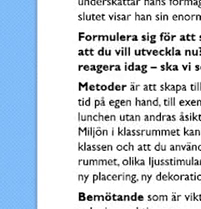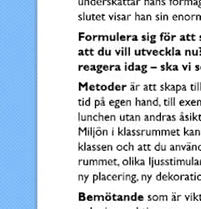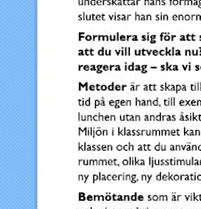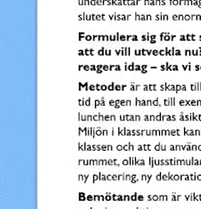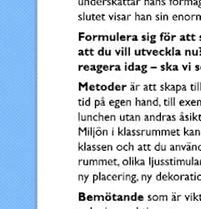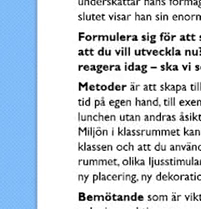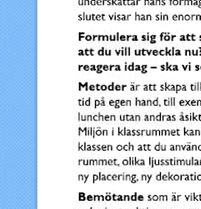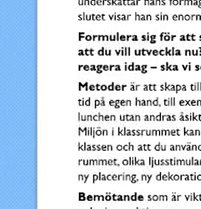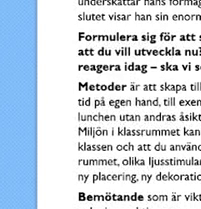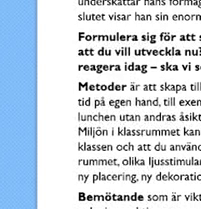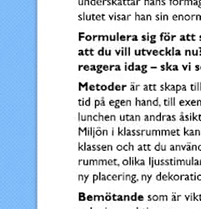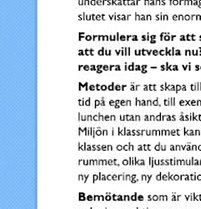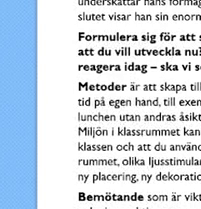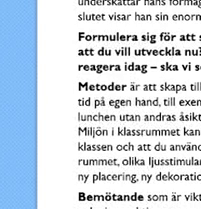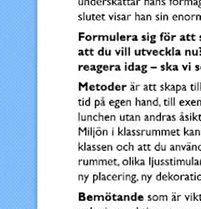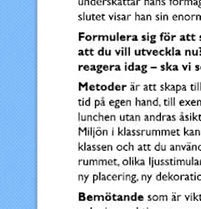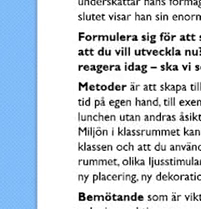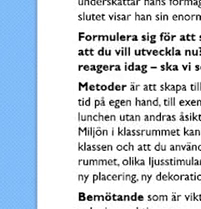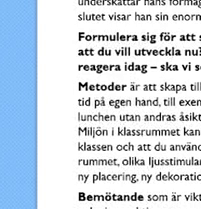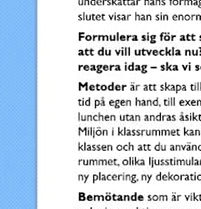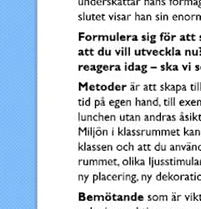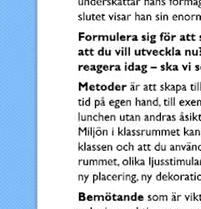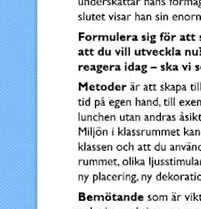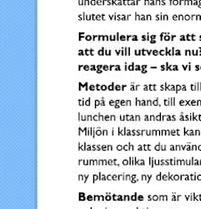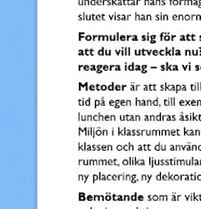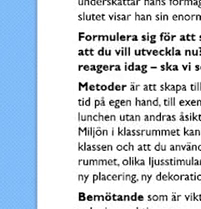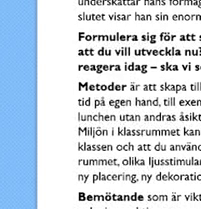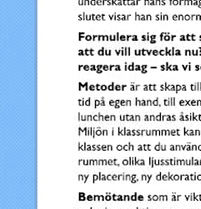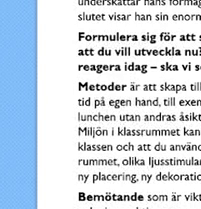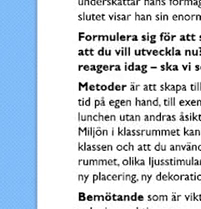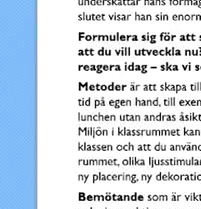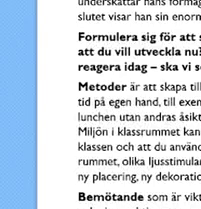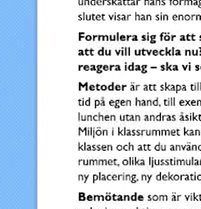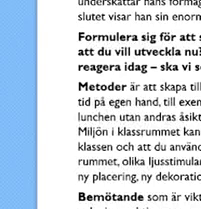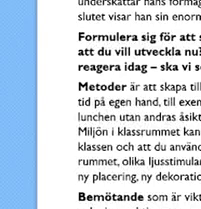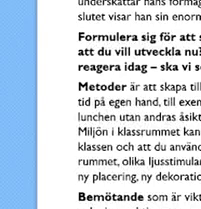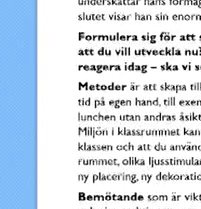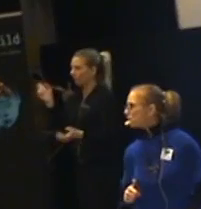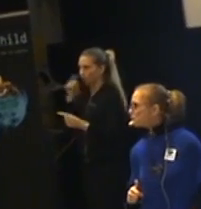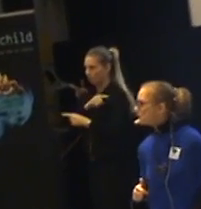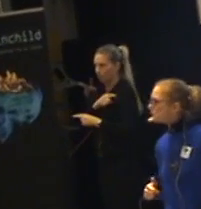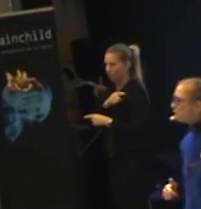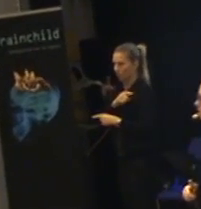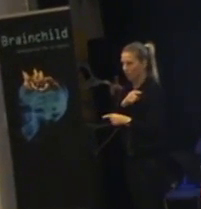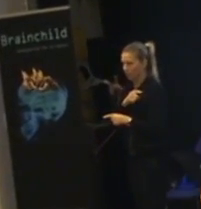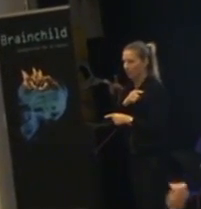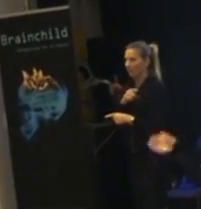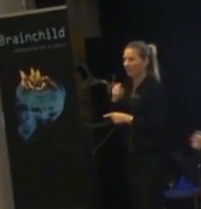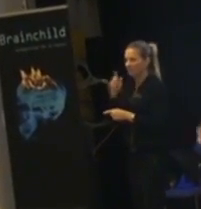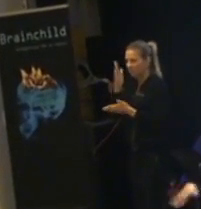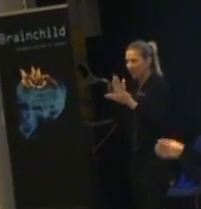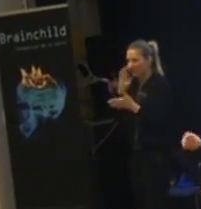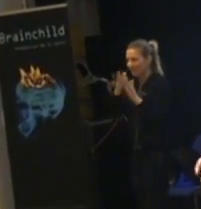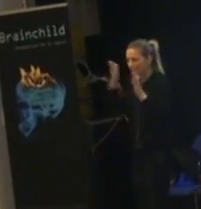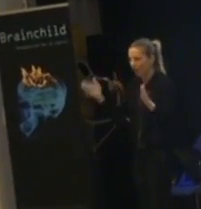vidrigt. För de barn som vill ha det lugnt så kan man inte liksom köra studsmattan mitt i resten av lektionen. Det blev inne ett tag på 90-talet. Då